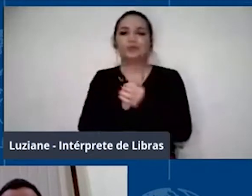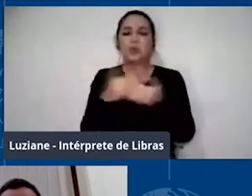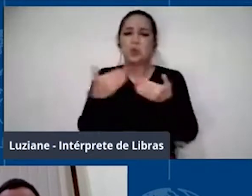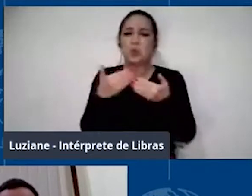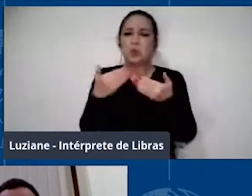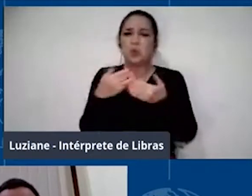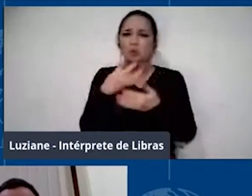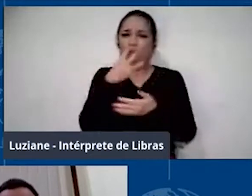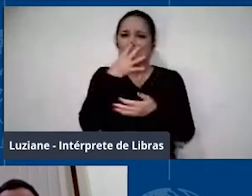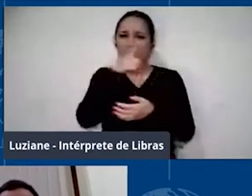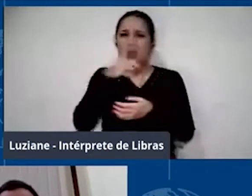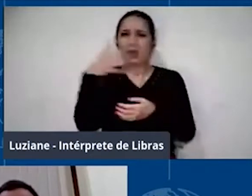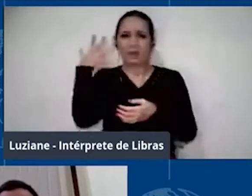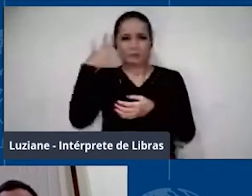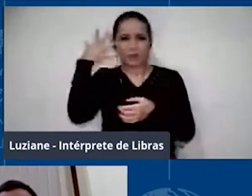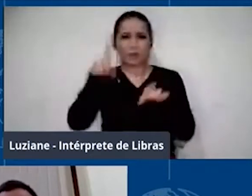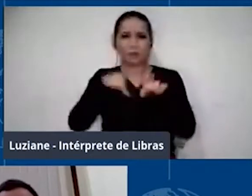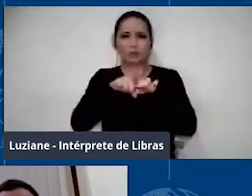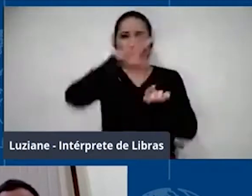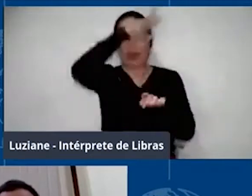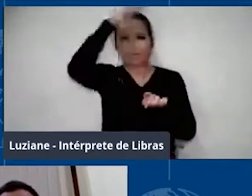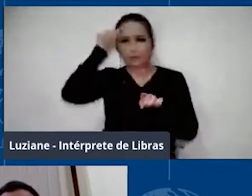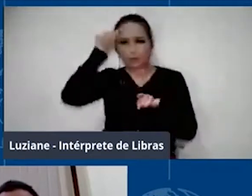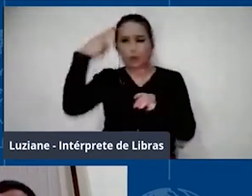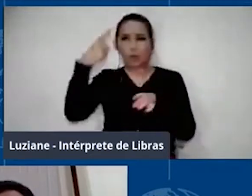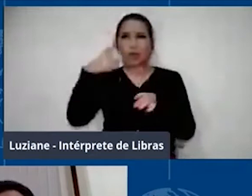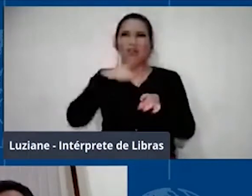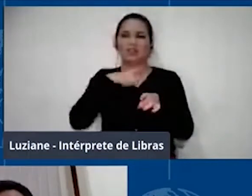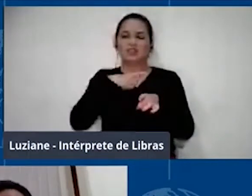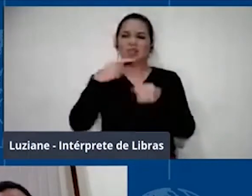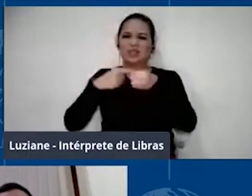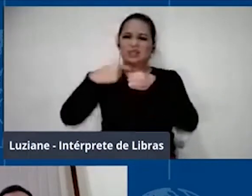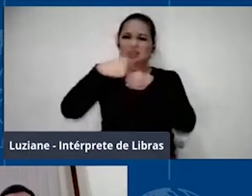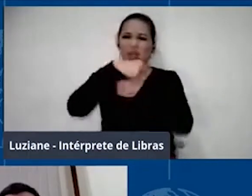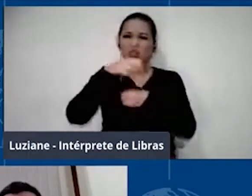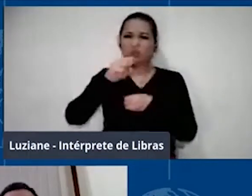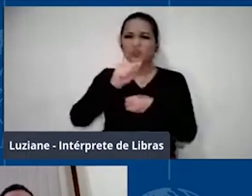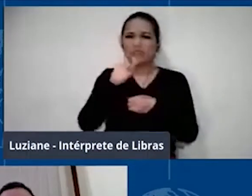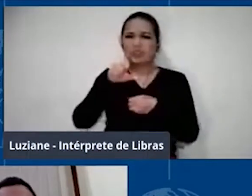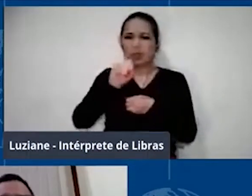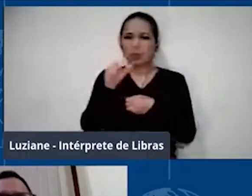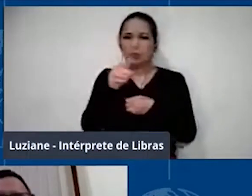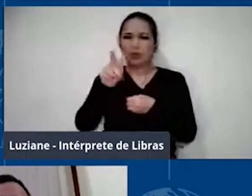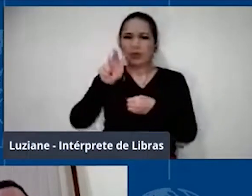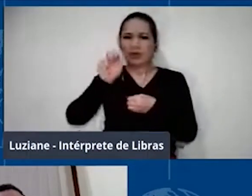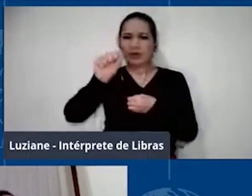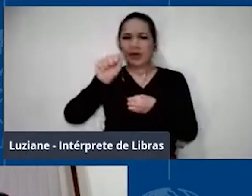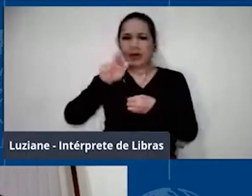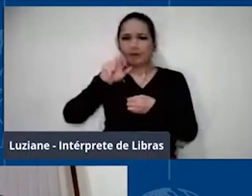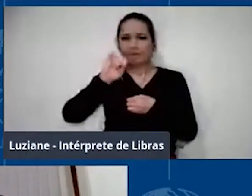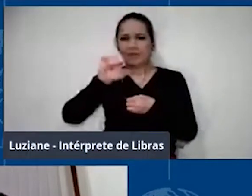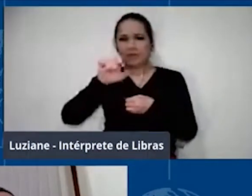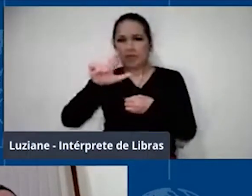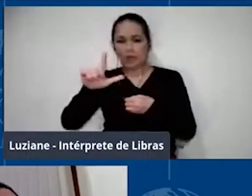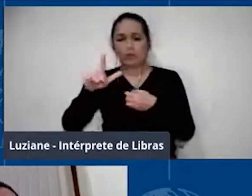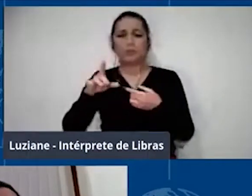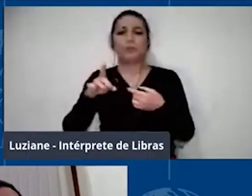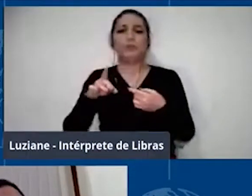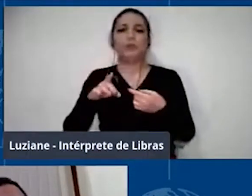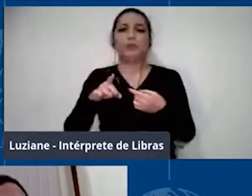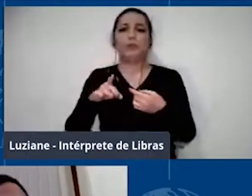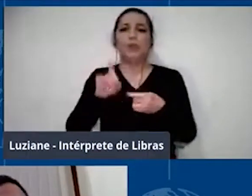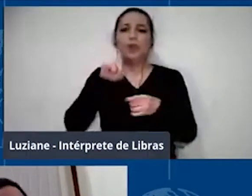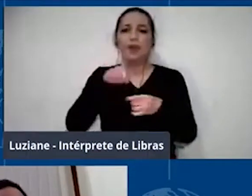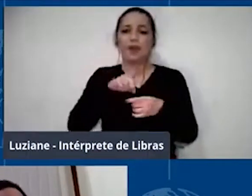no Comando Militar da Amazônia, numa cidade chamada São Gabriel da Cachoeira, que eu já estive lá também visitando, do nosso saudoso general Mioto, que